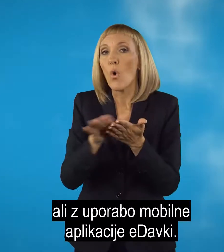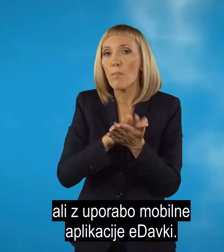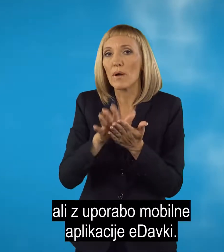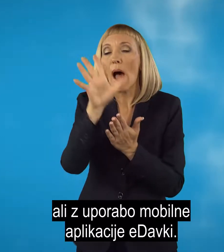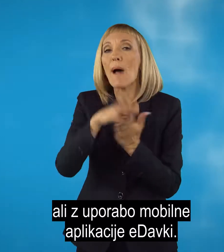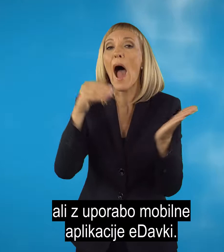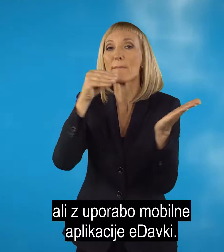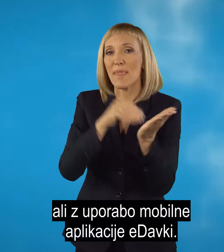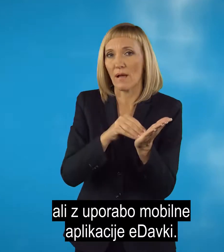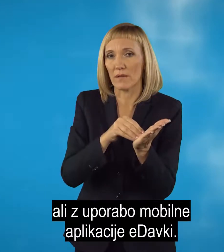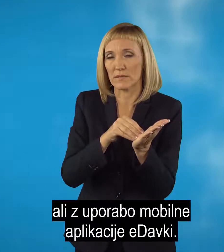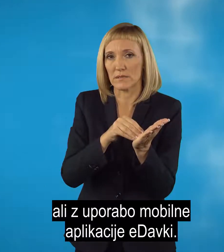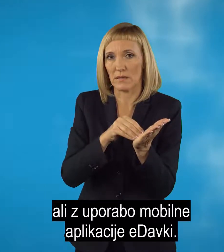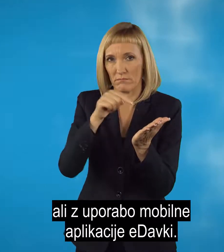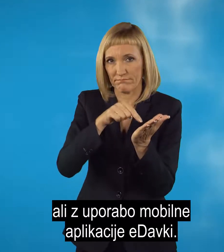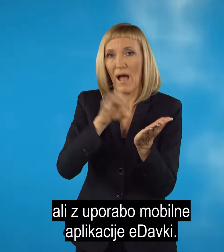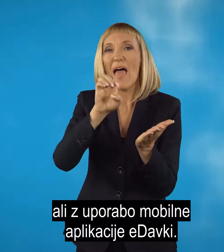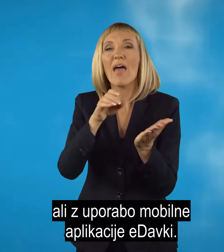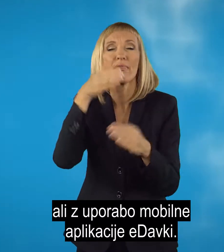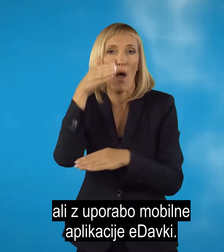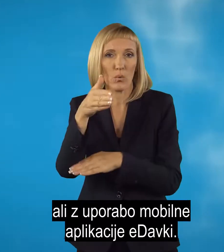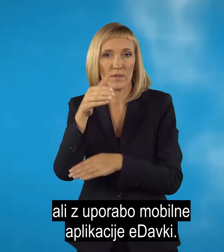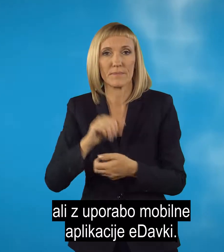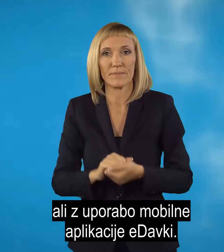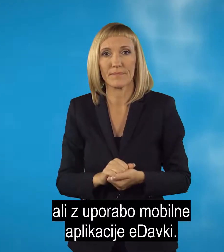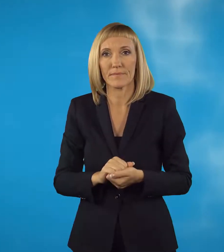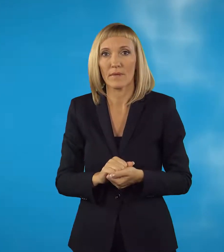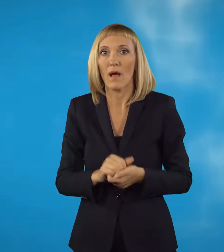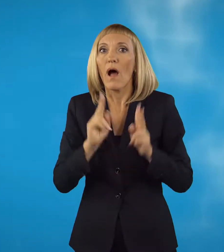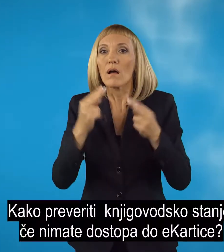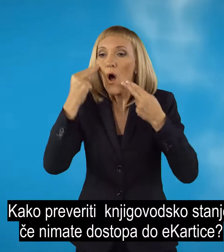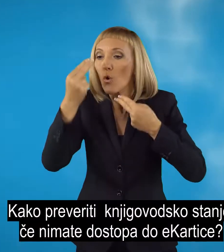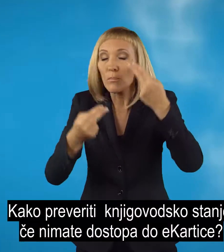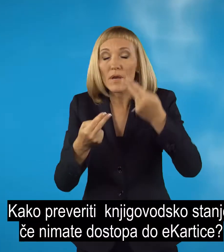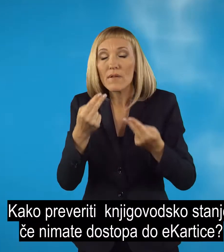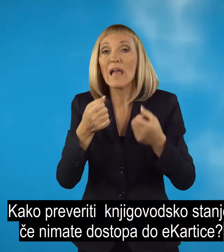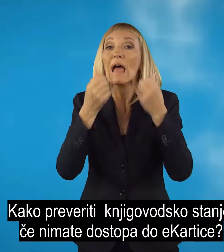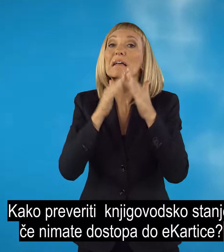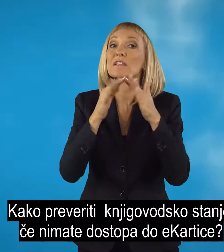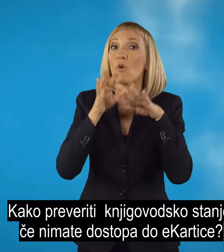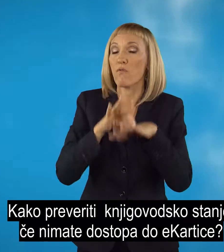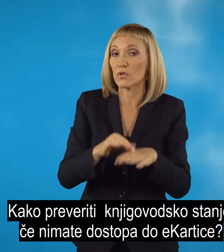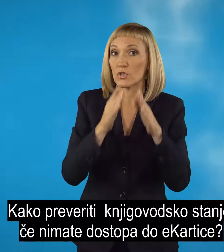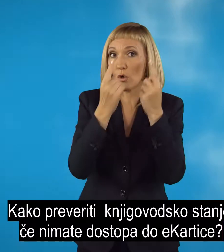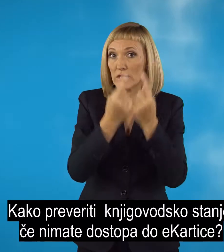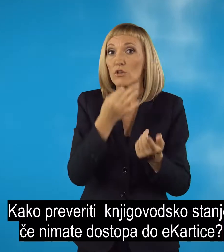uporabo mobilne aplikacije e-davki. Kako preveriti knjigovodsko stanje, če nimate dostopa